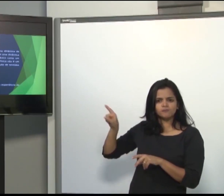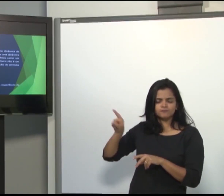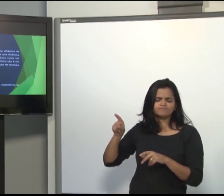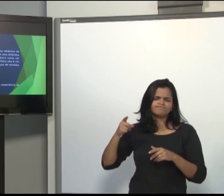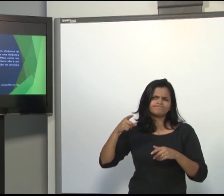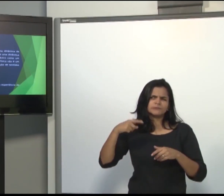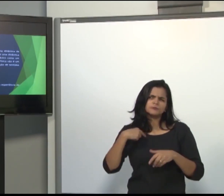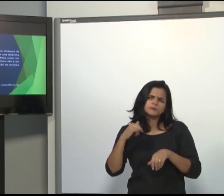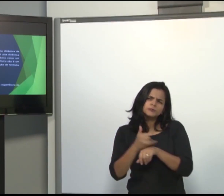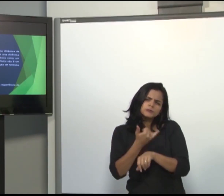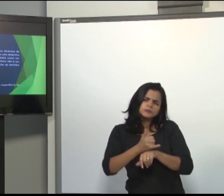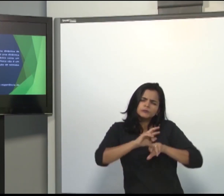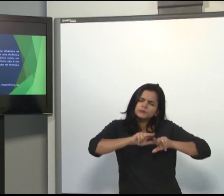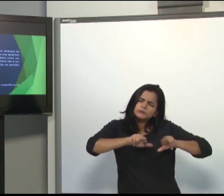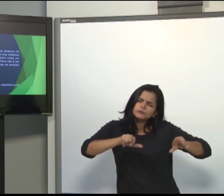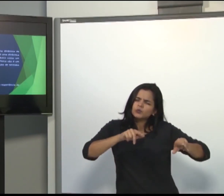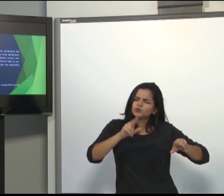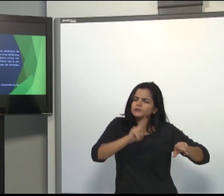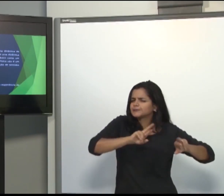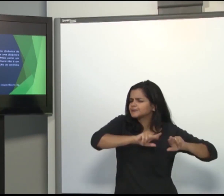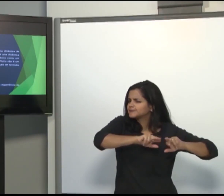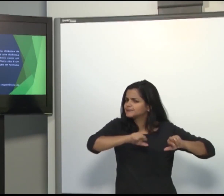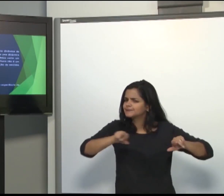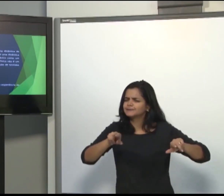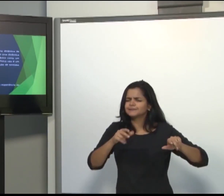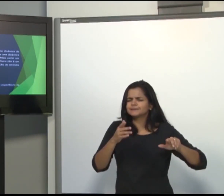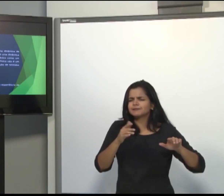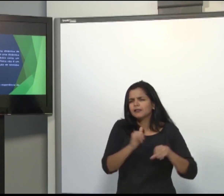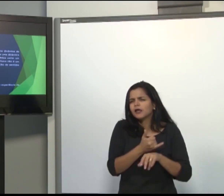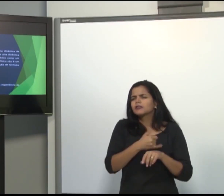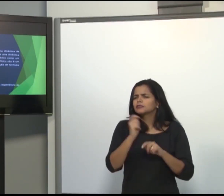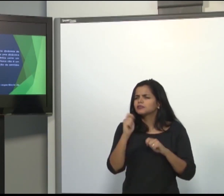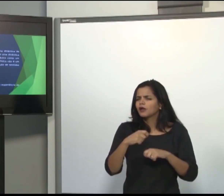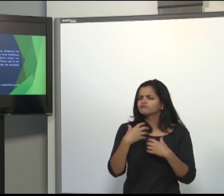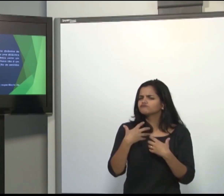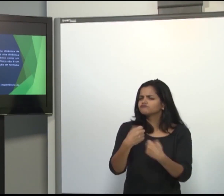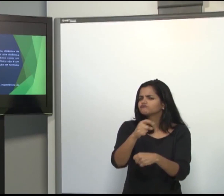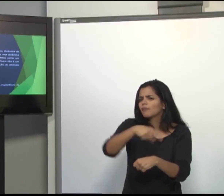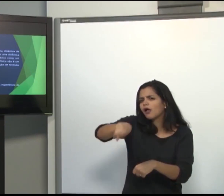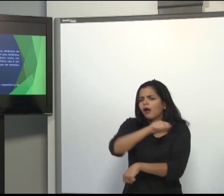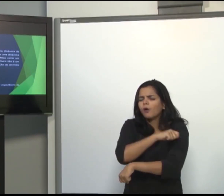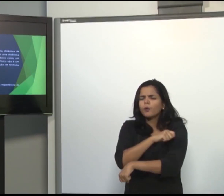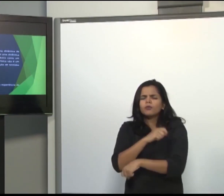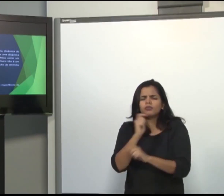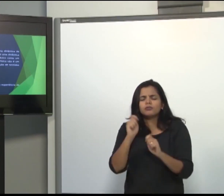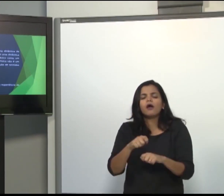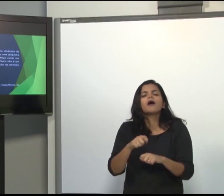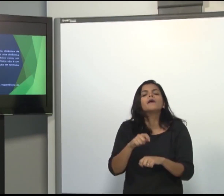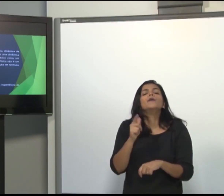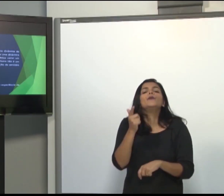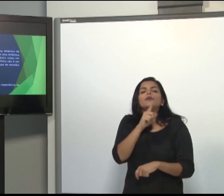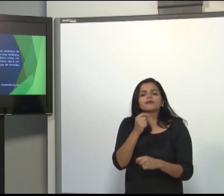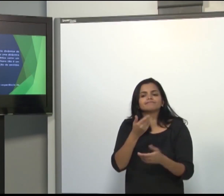utilizo estratégias diferentes, os meus alunos, eles vão conseguir aprender, vão